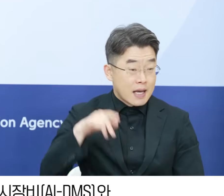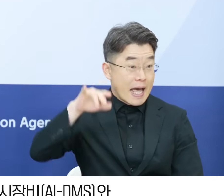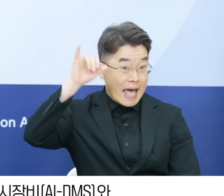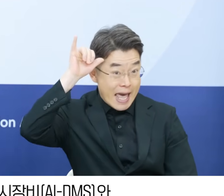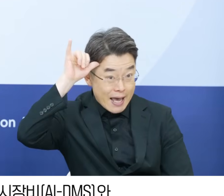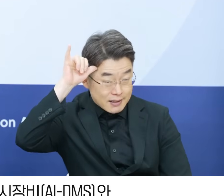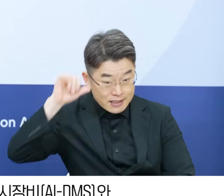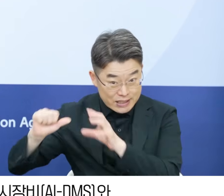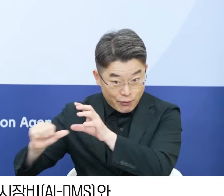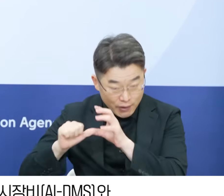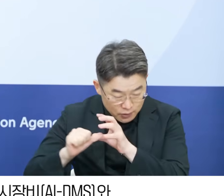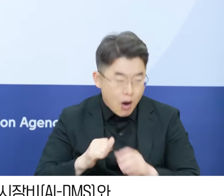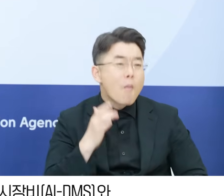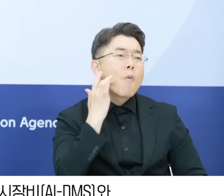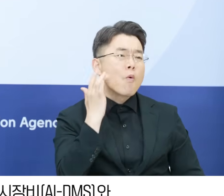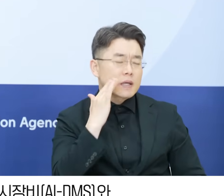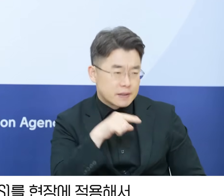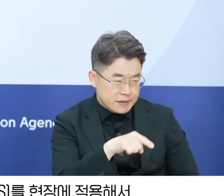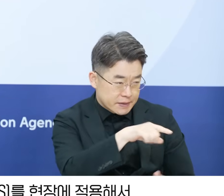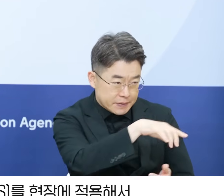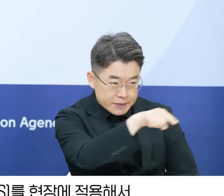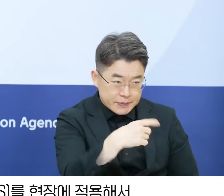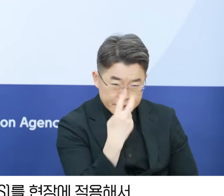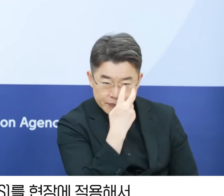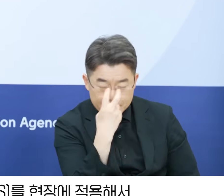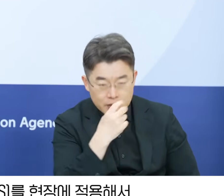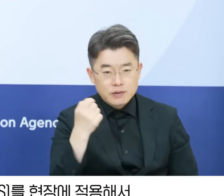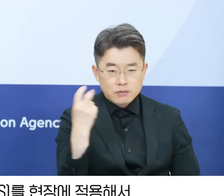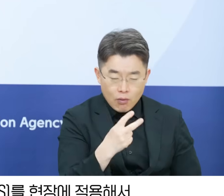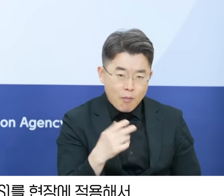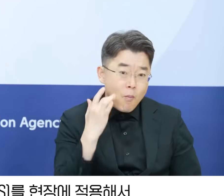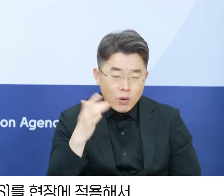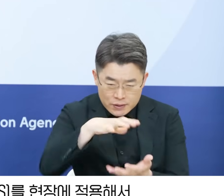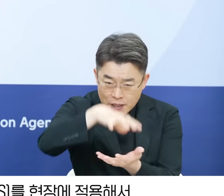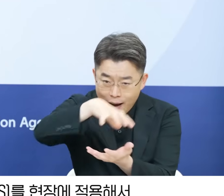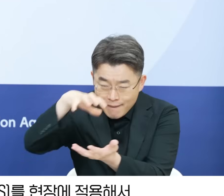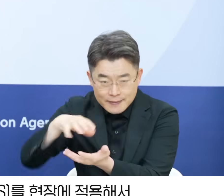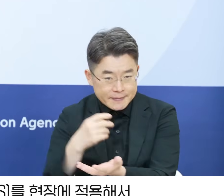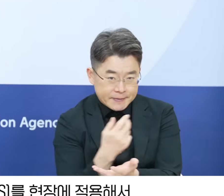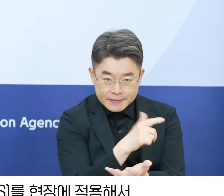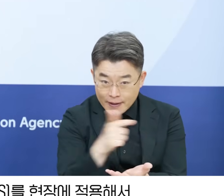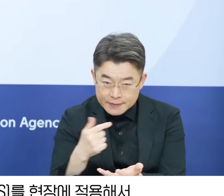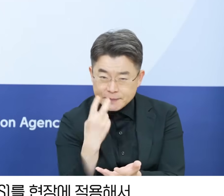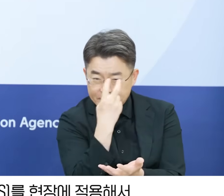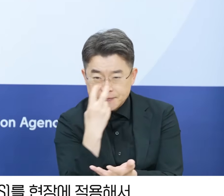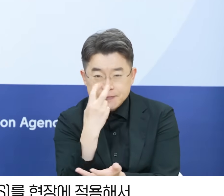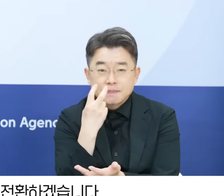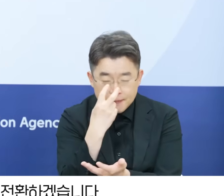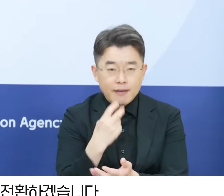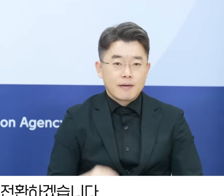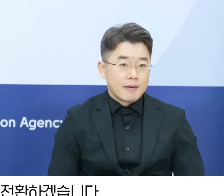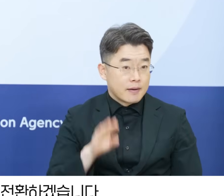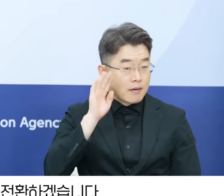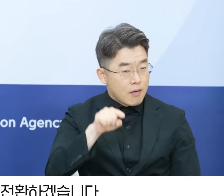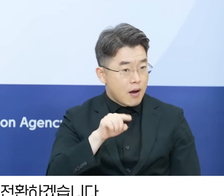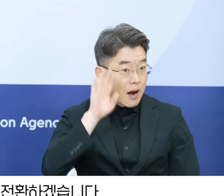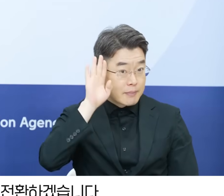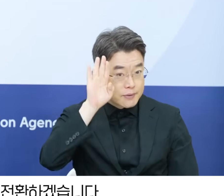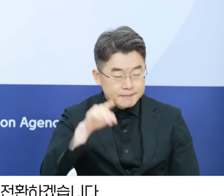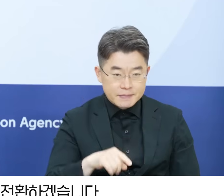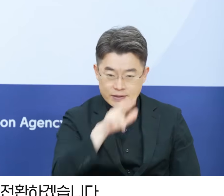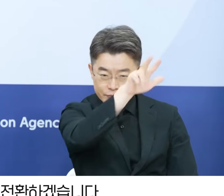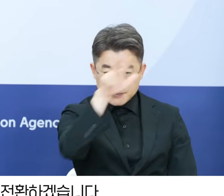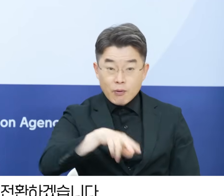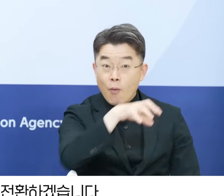모기 감시 장비 AI DMS와 밀도 자동 계측 장비를 현장에 적용해서 스마트 감시